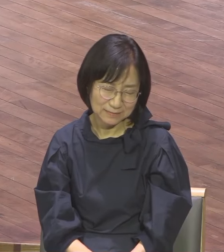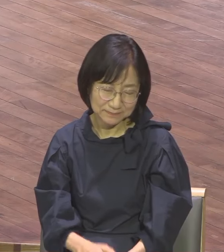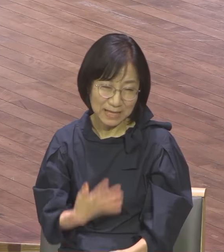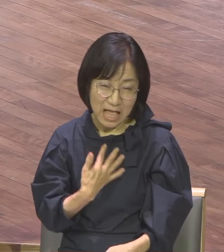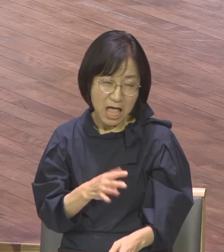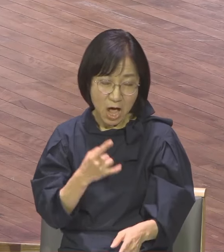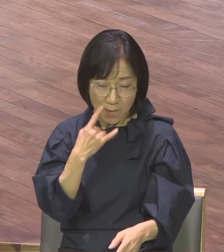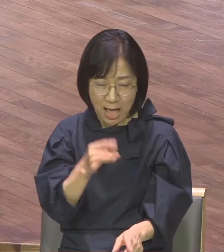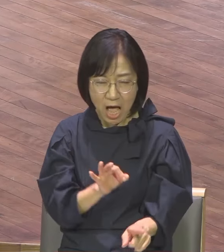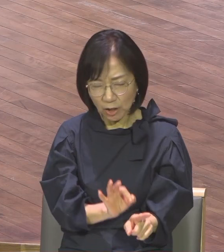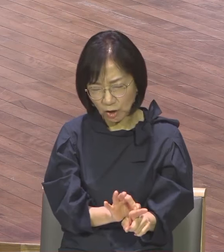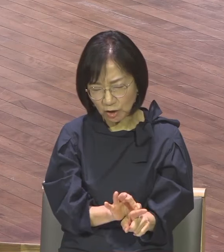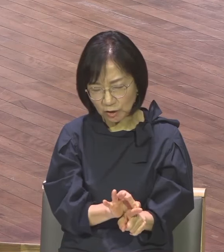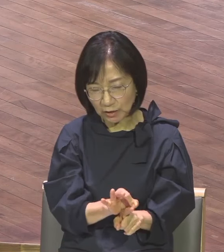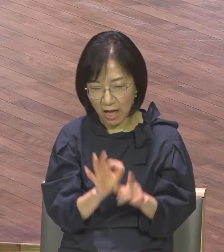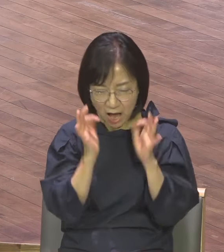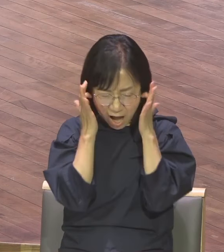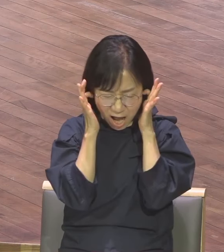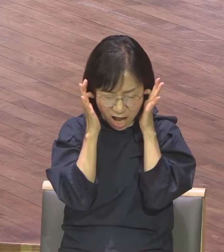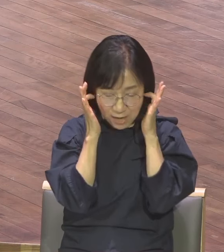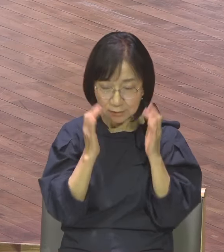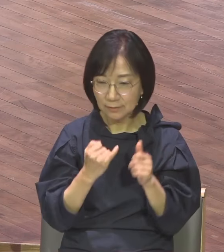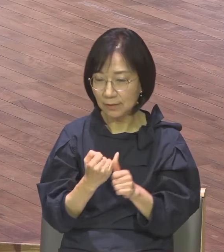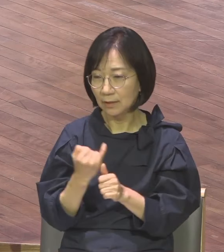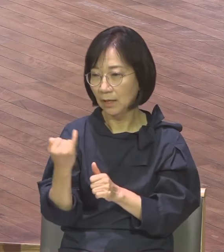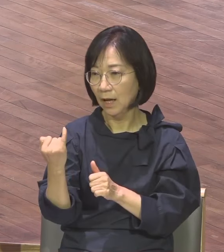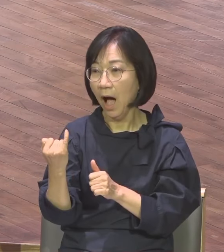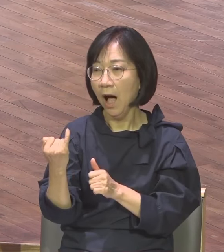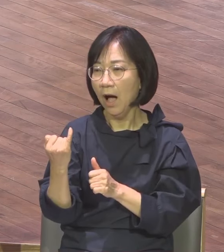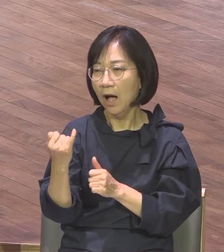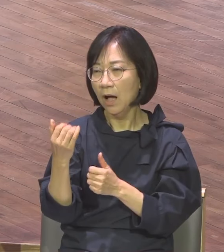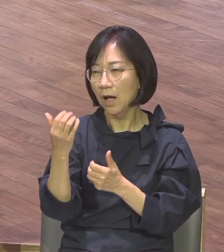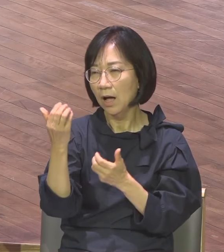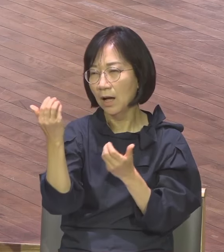그렇게 내 우리 어머니가 하도 말이 너무 많아가지고